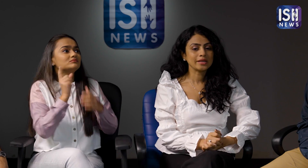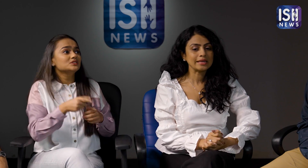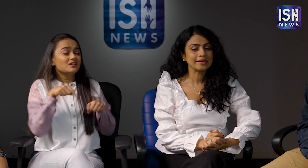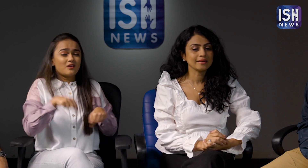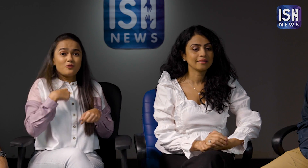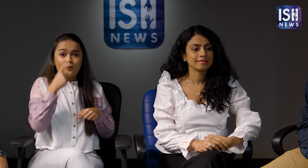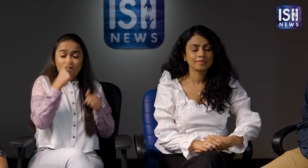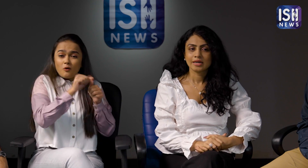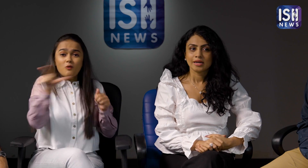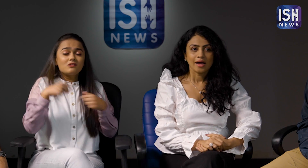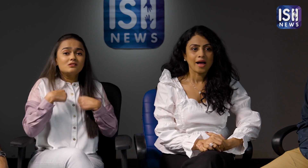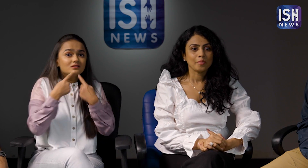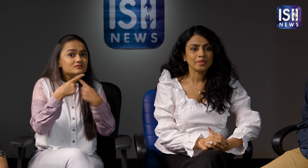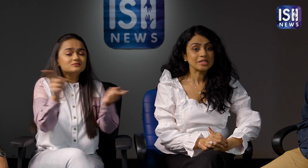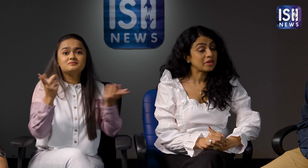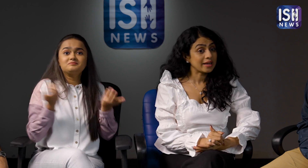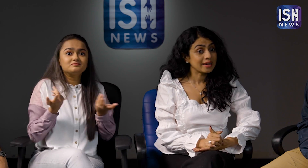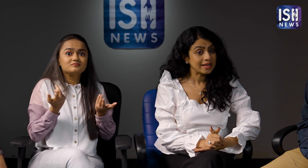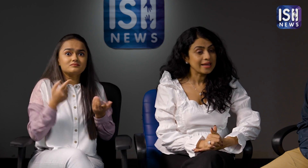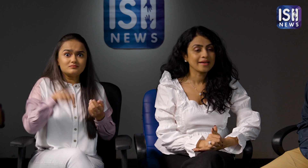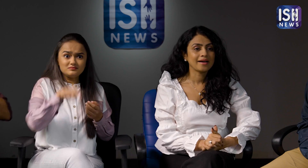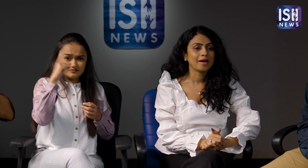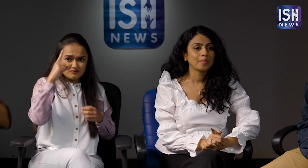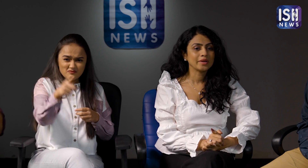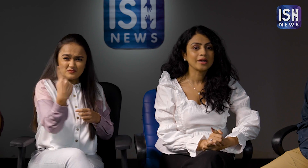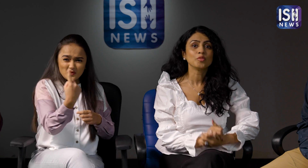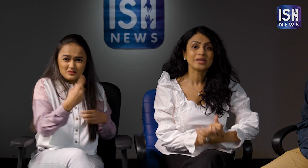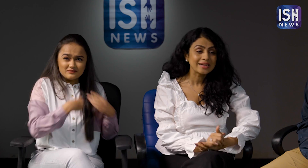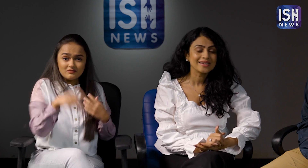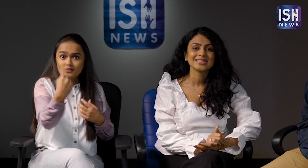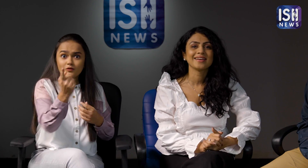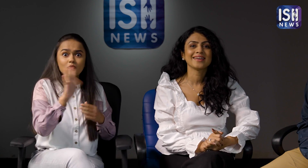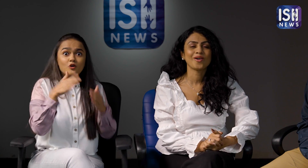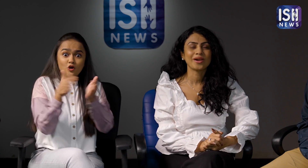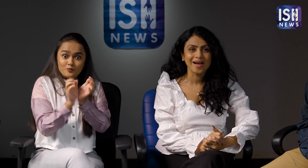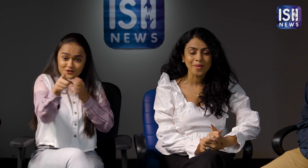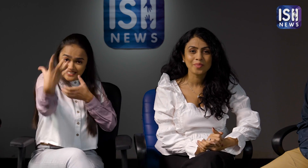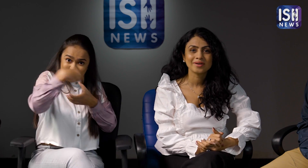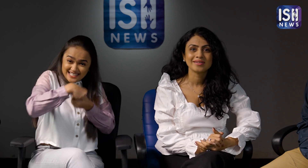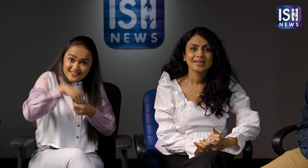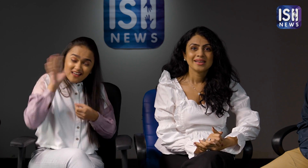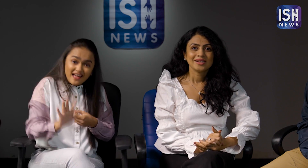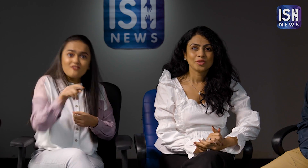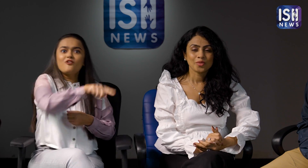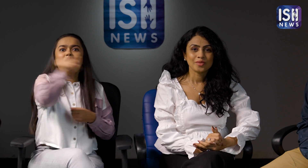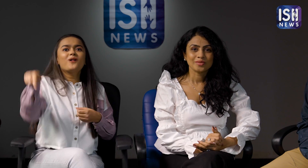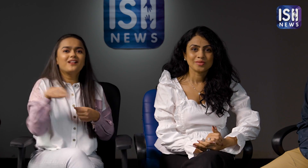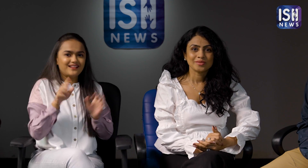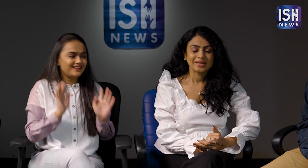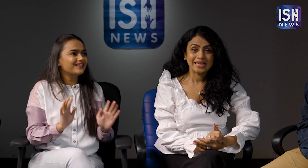बोलना चाहूँगी कि आप इसमें अकेले नहीं हैं, आप एक कम्युनिटी का हिस्सा है और